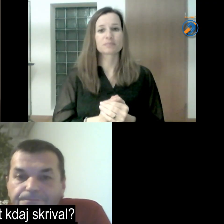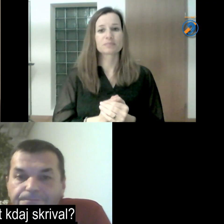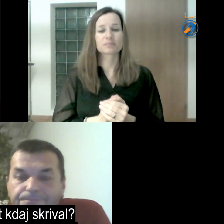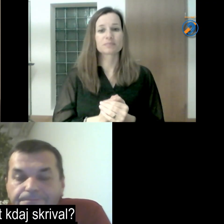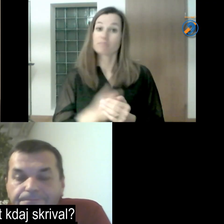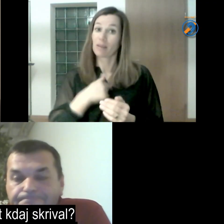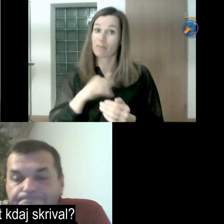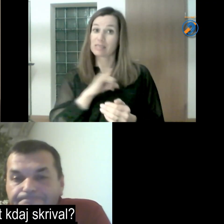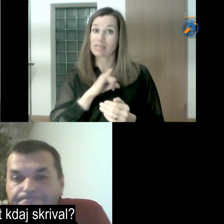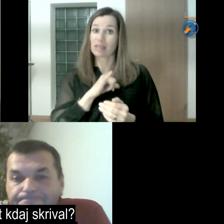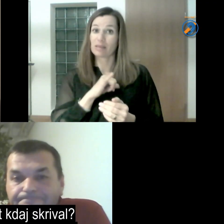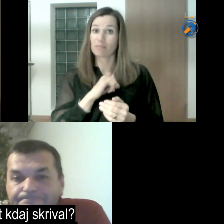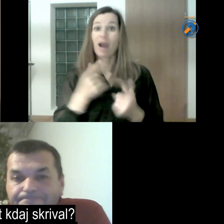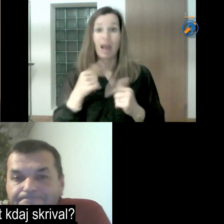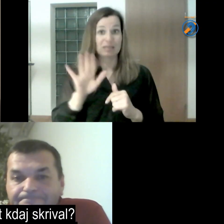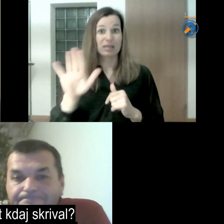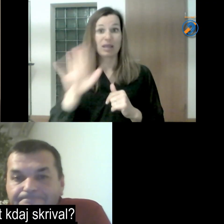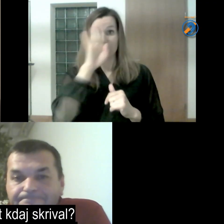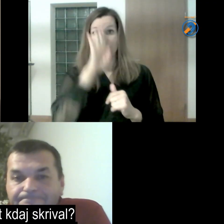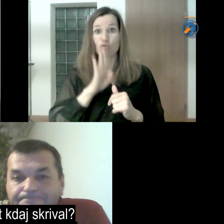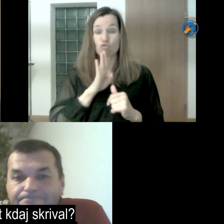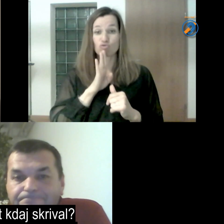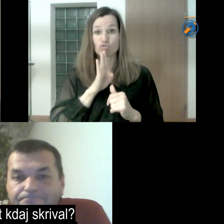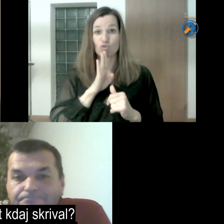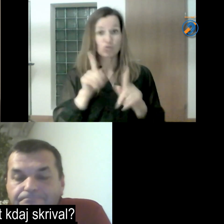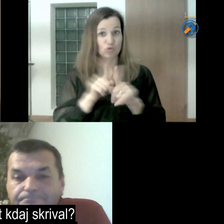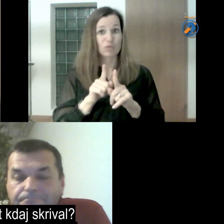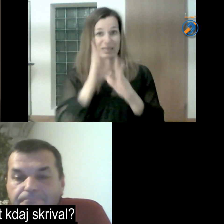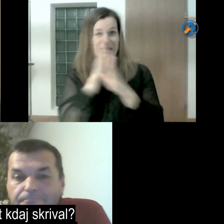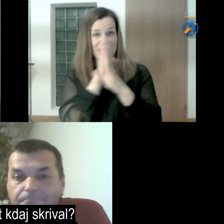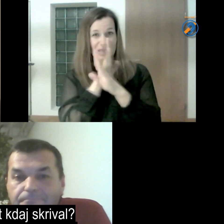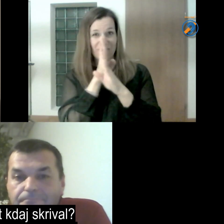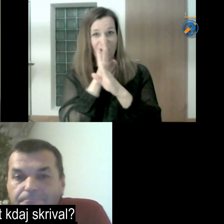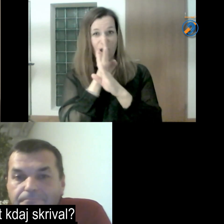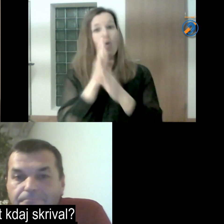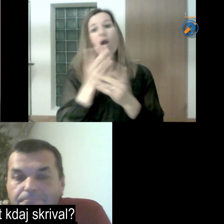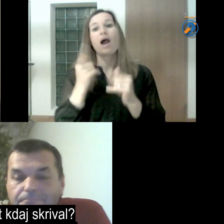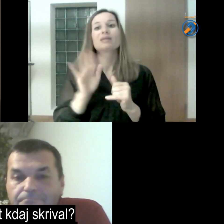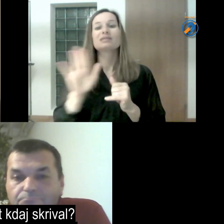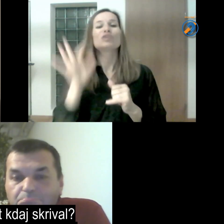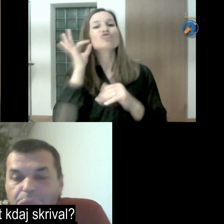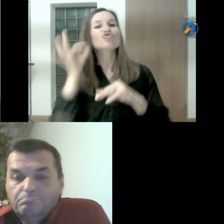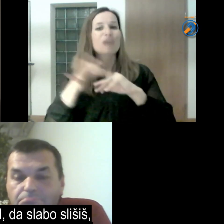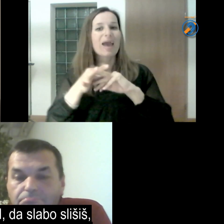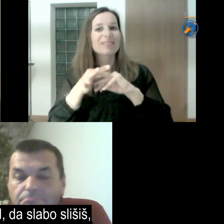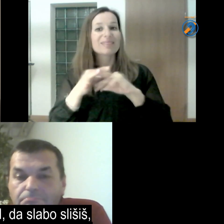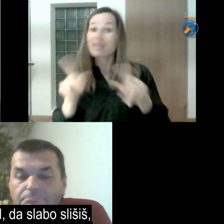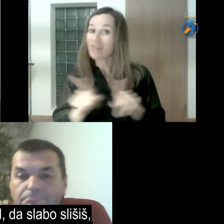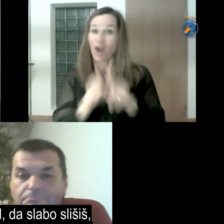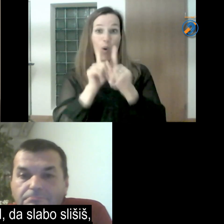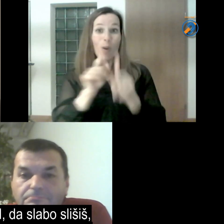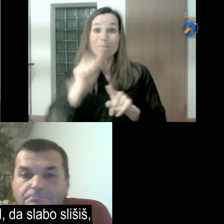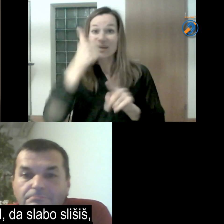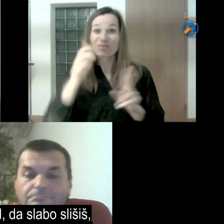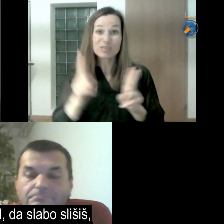Pa me zanima, si svojo naglušnost kdaj mogoče skrival? Si morda svoji ženi že takoj na prvem zmenku